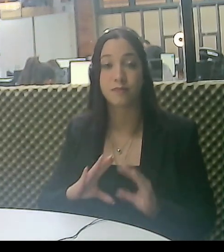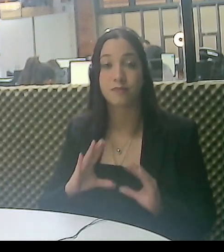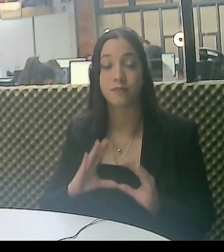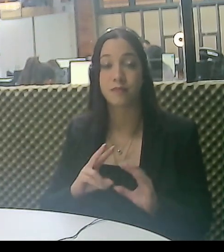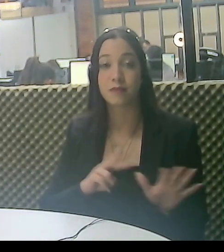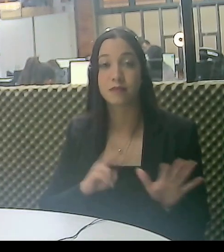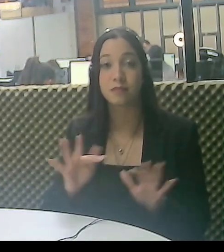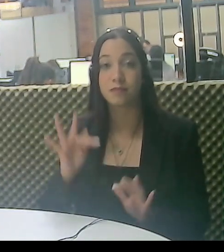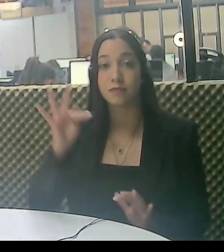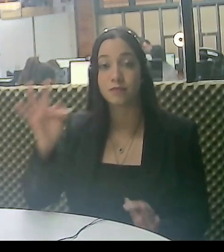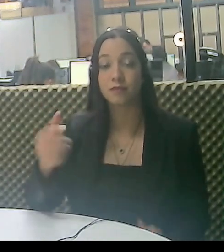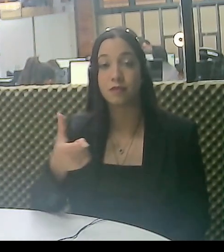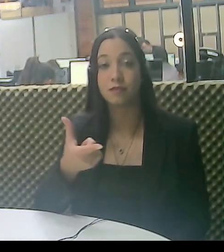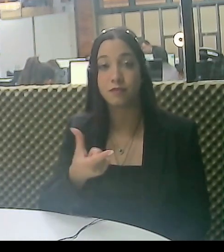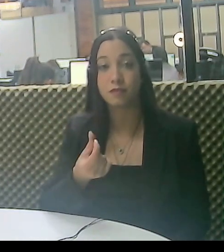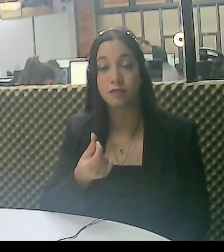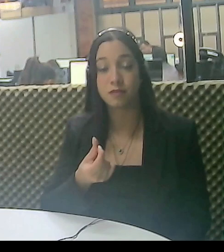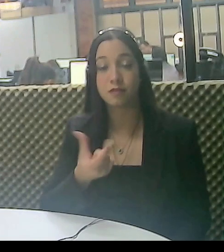semana,